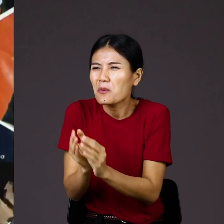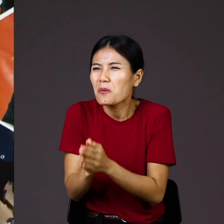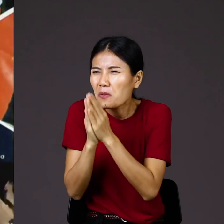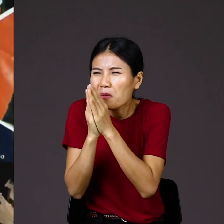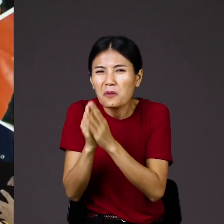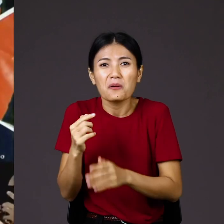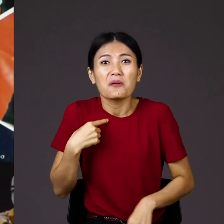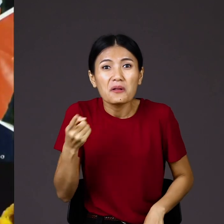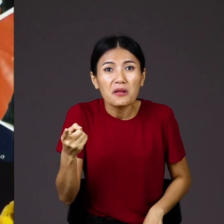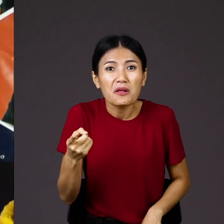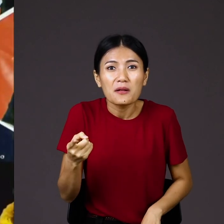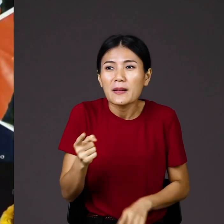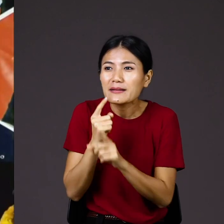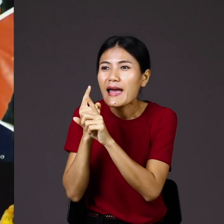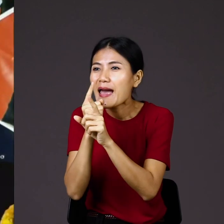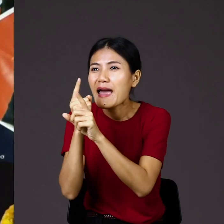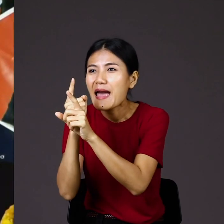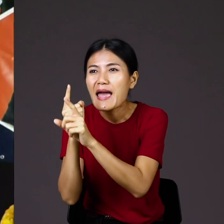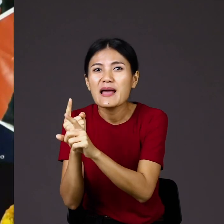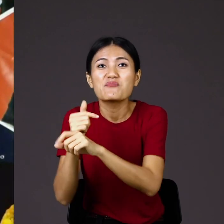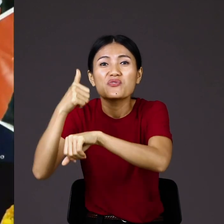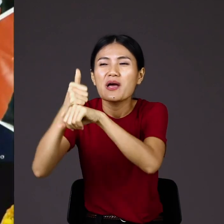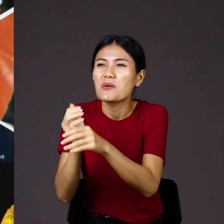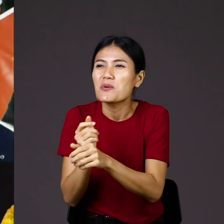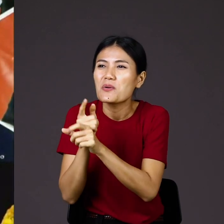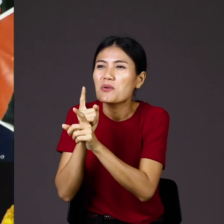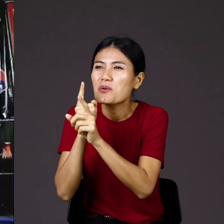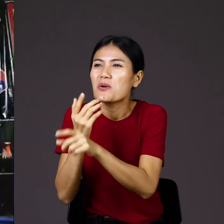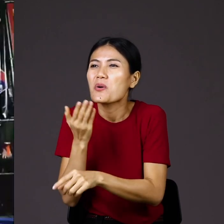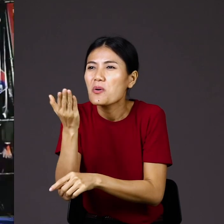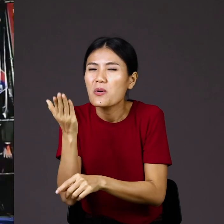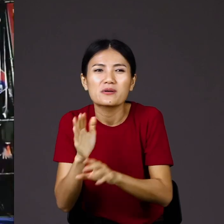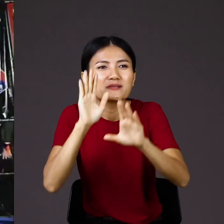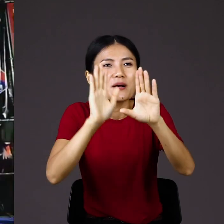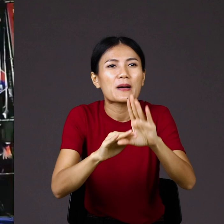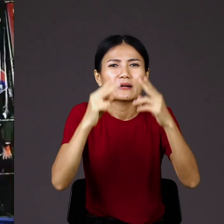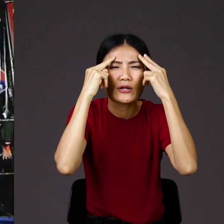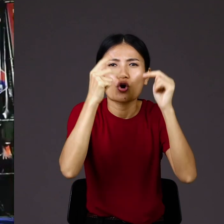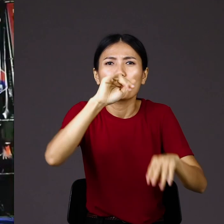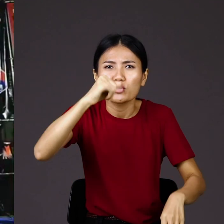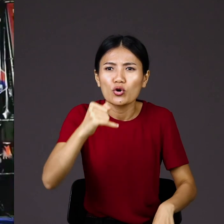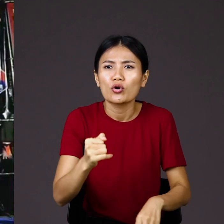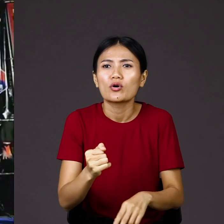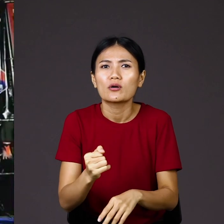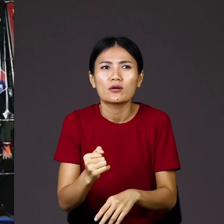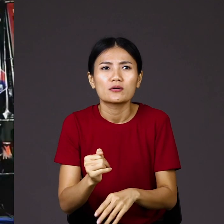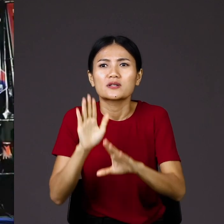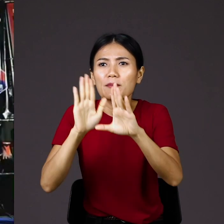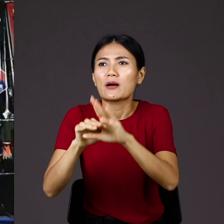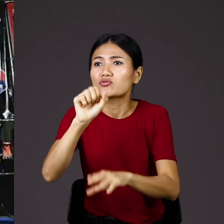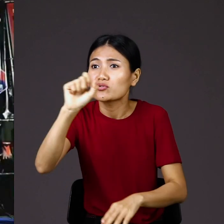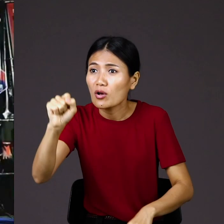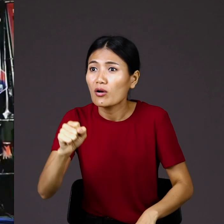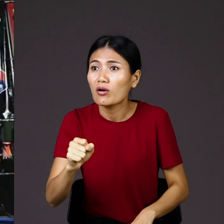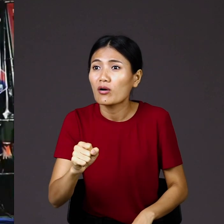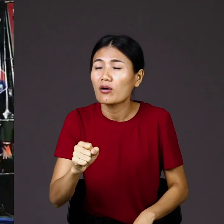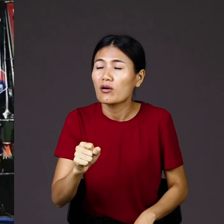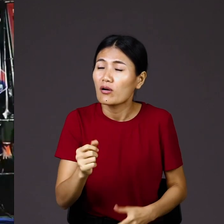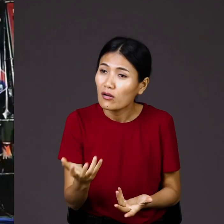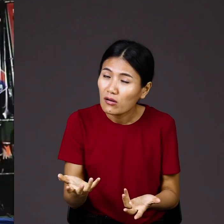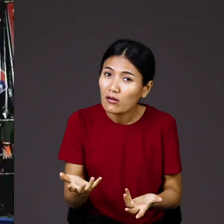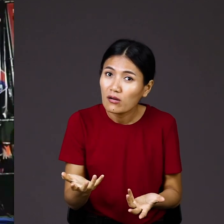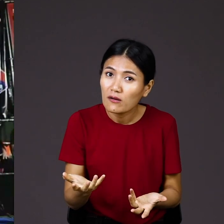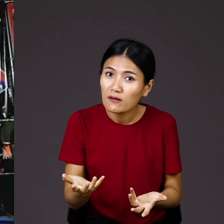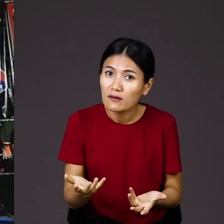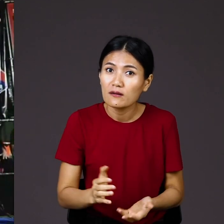ใหญ่ๆเหรอครับต้องไปหิ้วกระเป๋าตามนายทุกวันทุกวันเพื่อจะขอความเมตตาลงนายกอบจลงส.ส.อย่างนั้นเหรอครับ